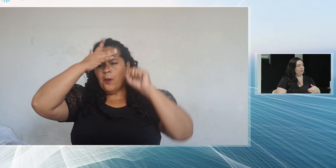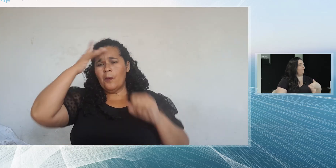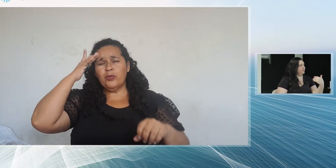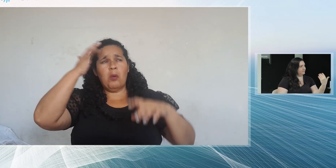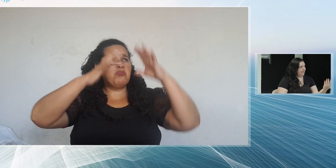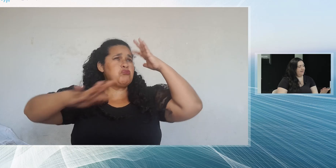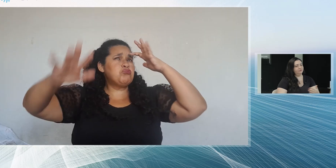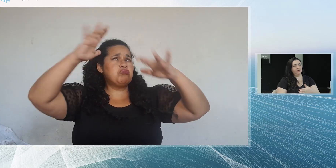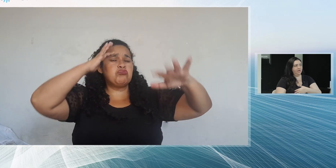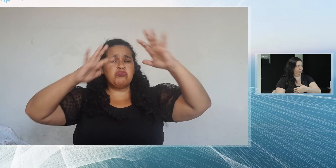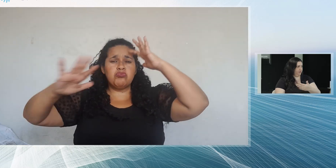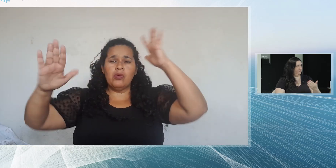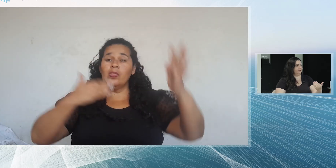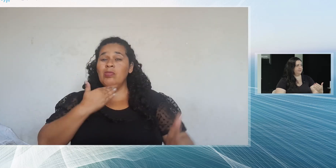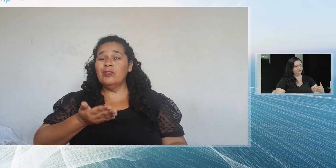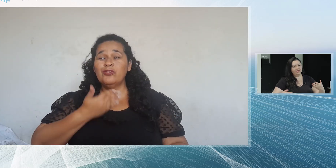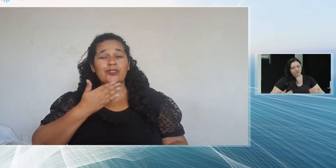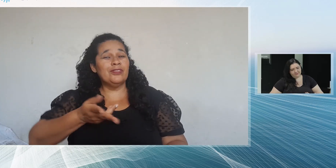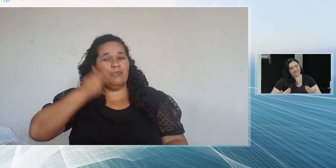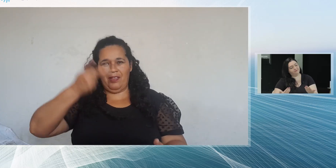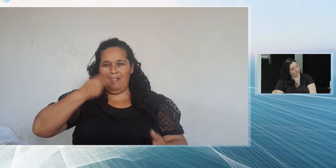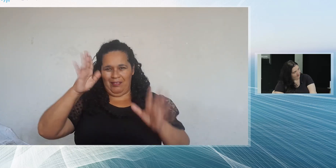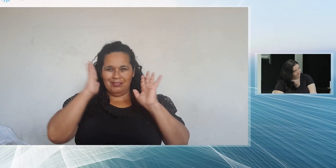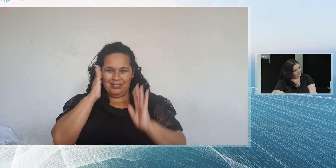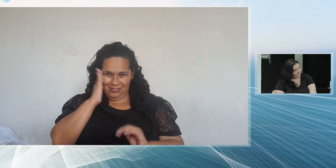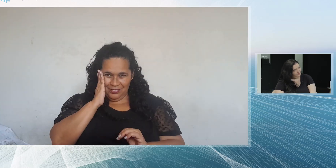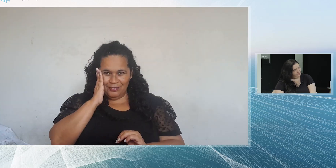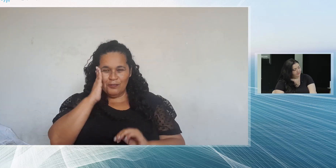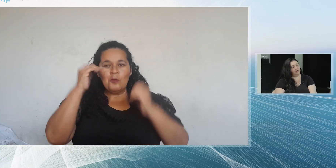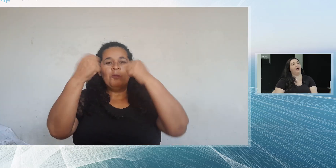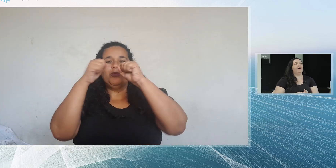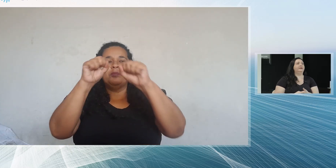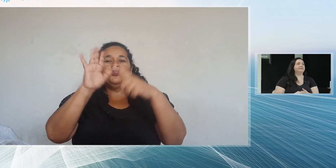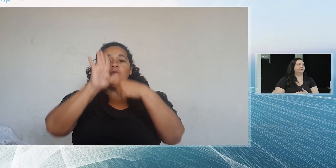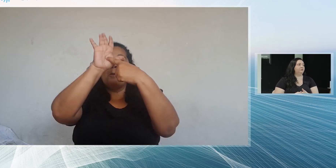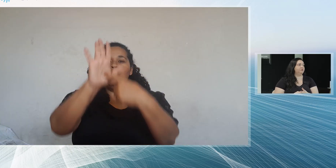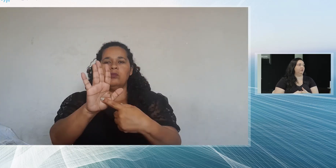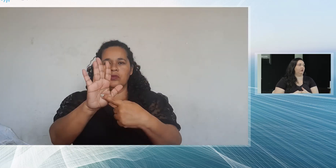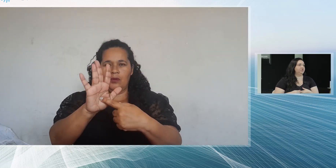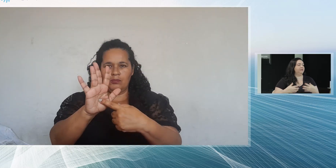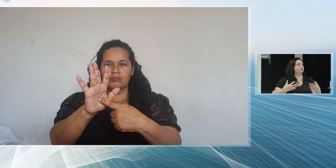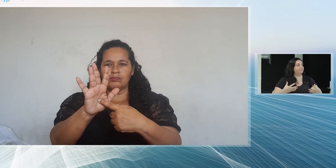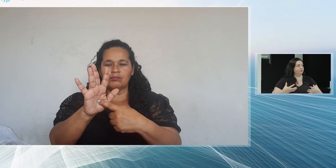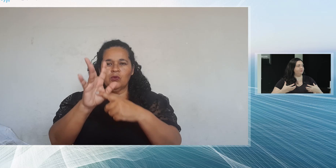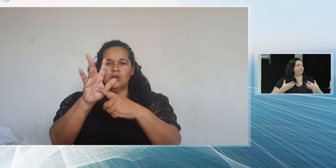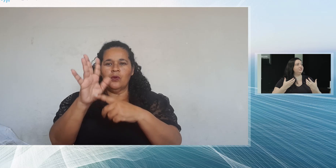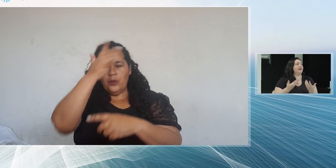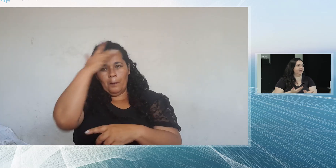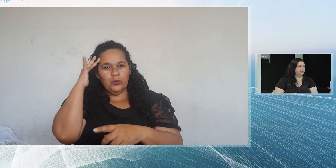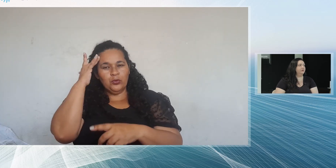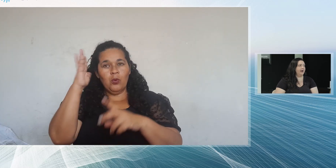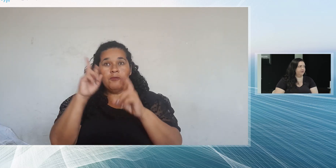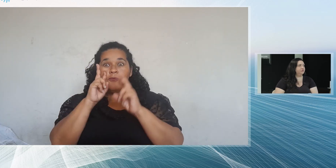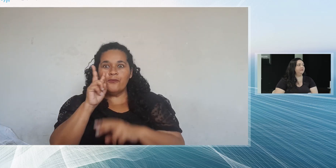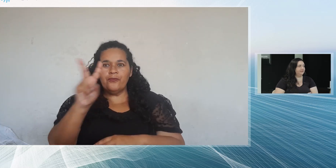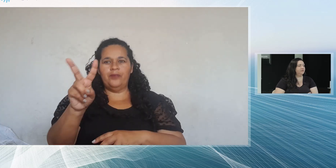essa pessoa no aprendizado e no que for preciso de maneira visual. Então, a avaliação neuropsicológica, ela nos permite dar